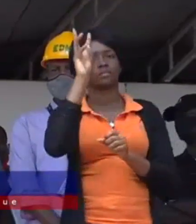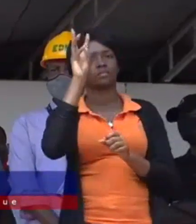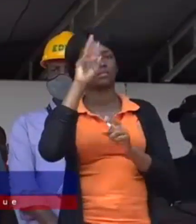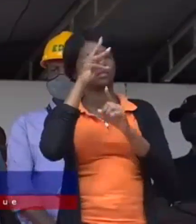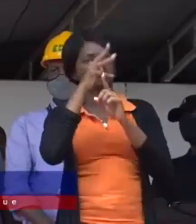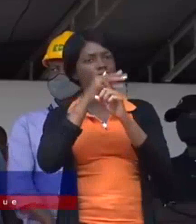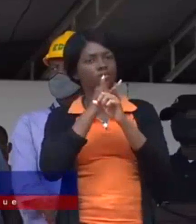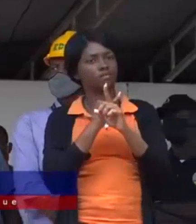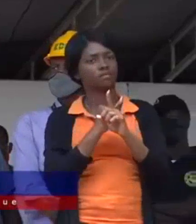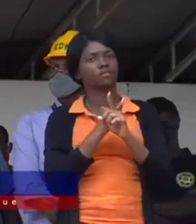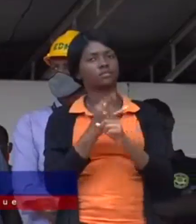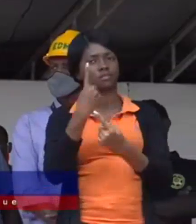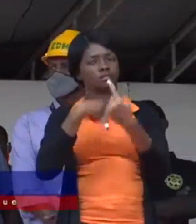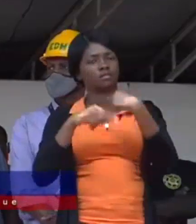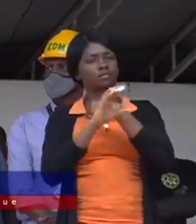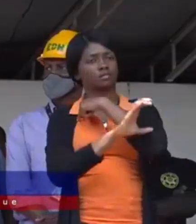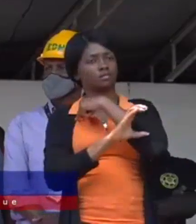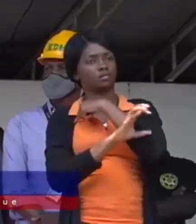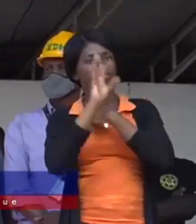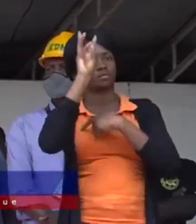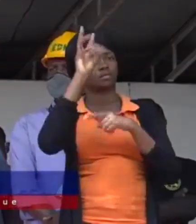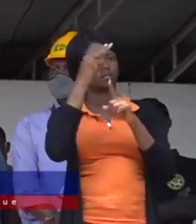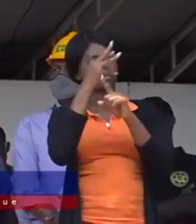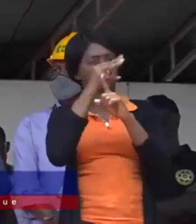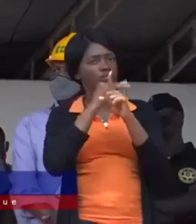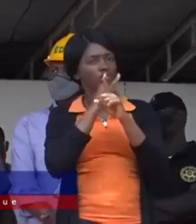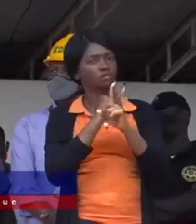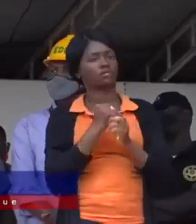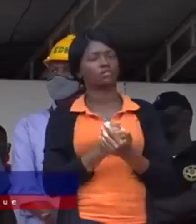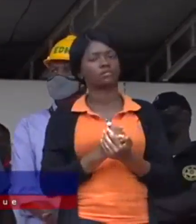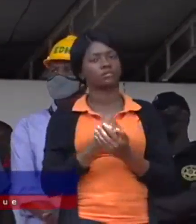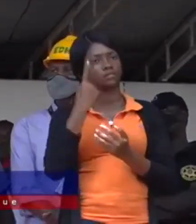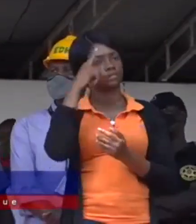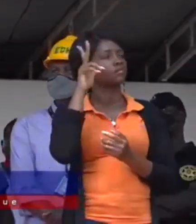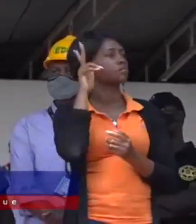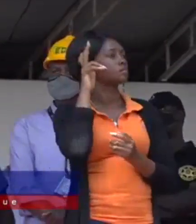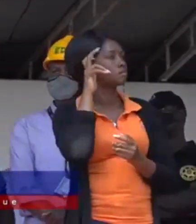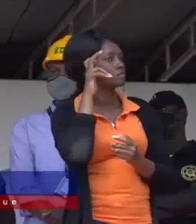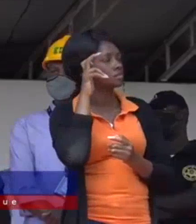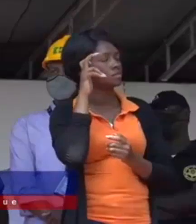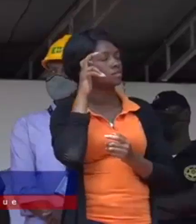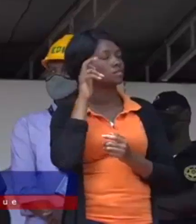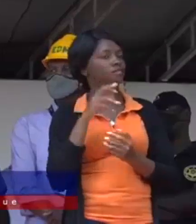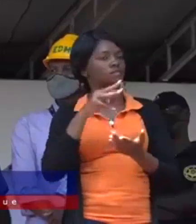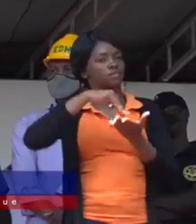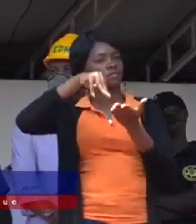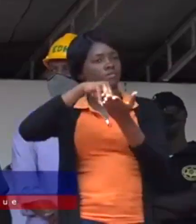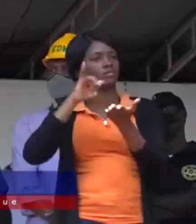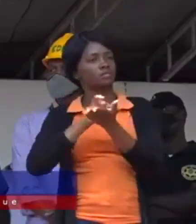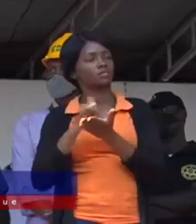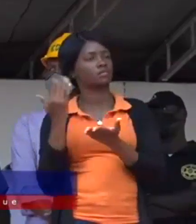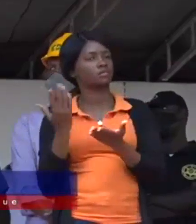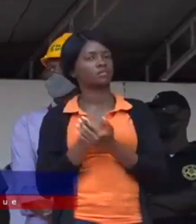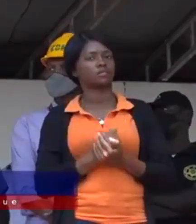mai, maintenant au cap le 6 mai, ministre, je vais là bien, le 6 mai. Pour me donner des bruits centrales là dans les oreilles, oui.